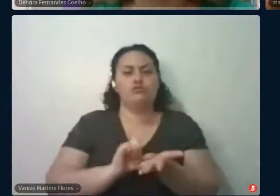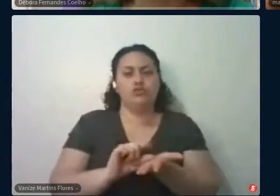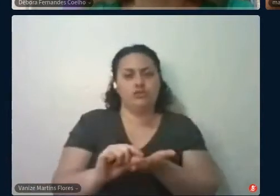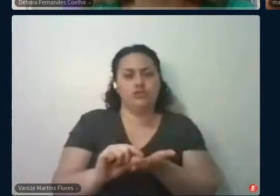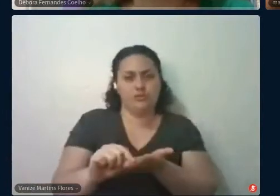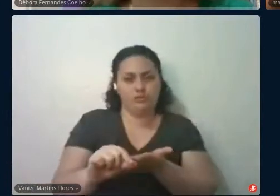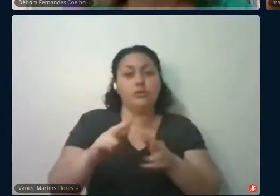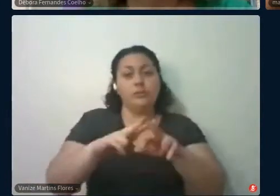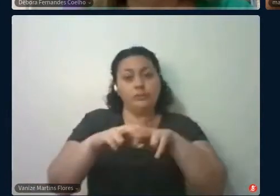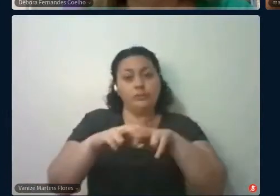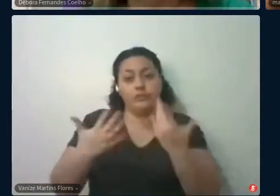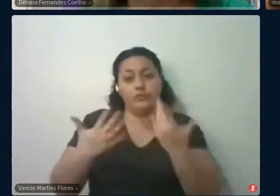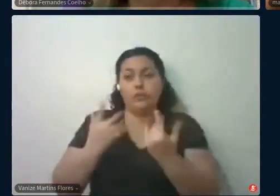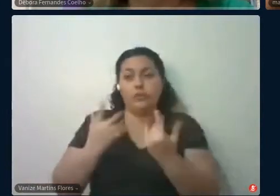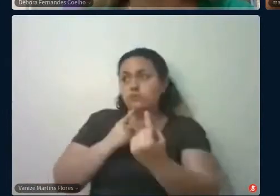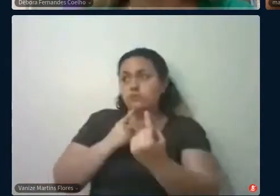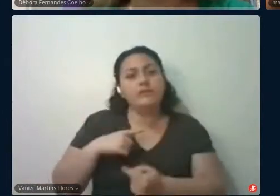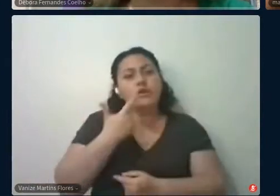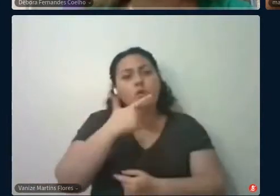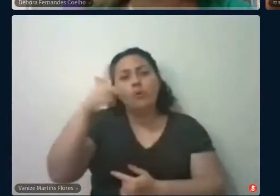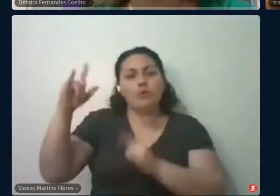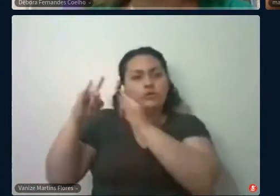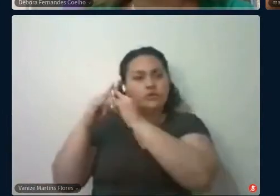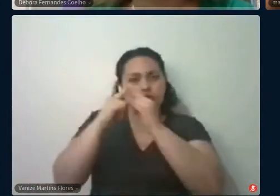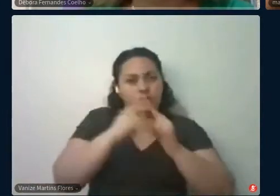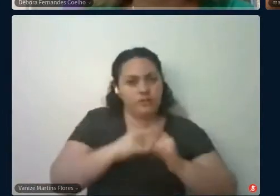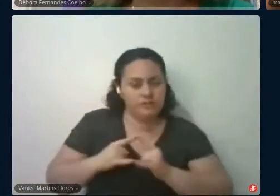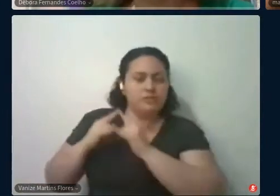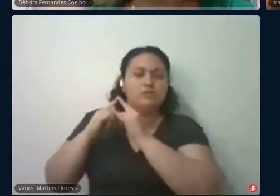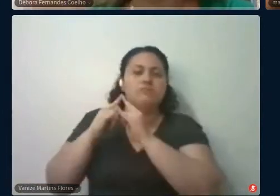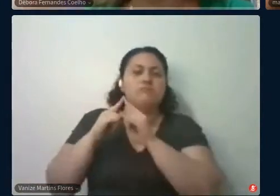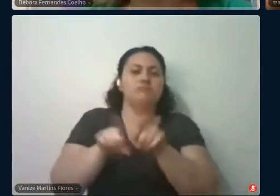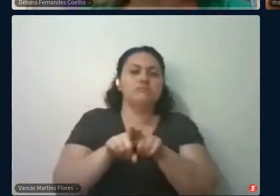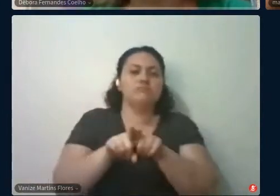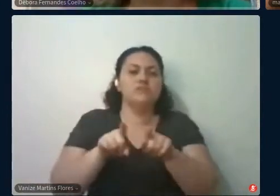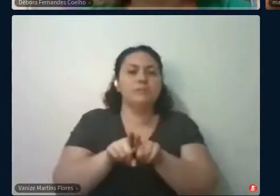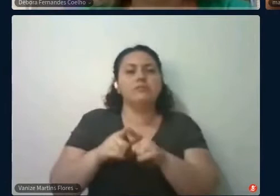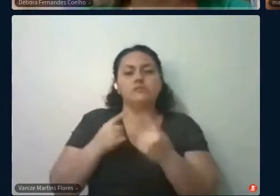com outras instituições, em diálogo, né,